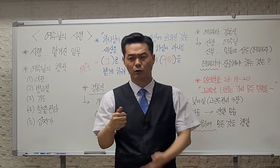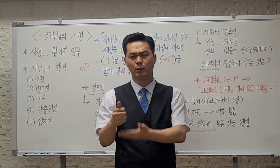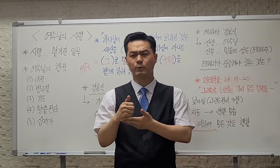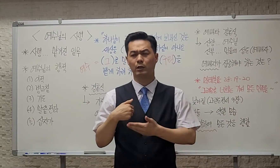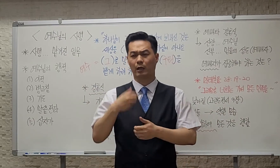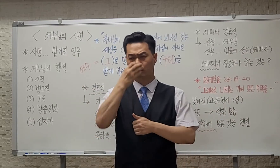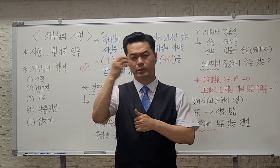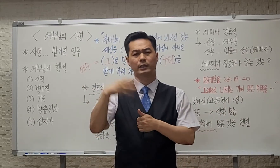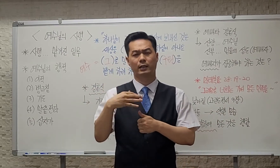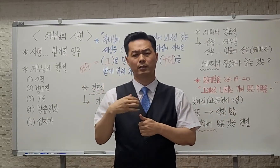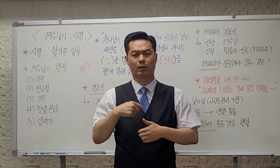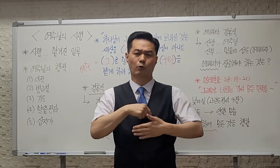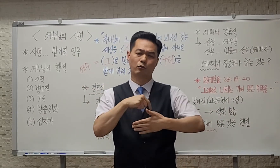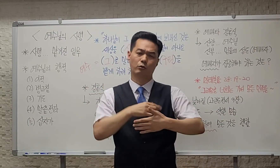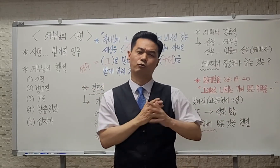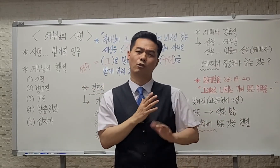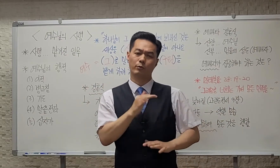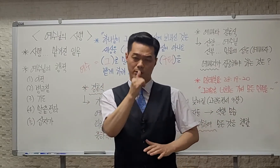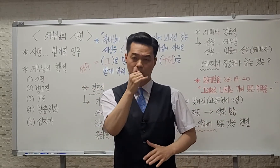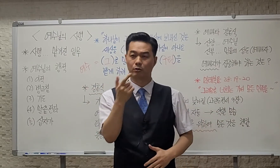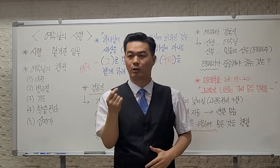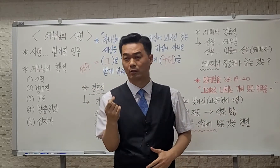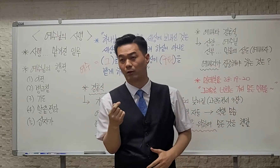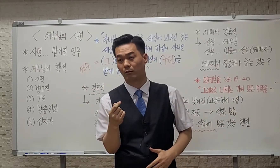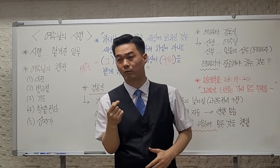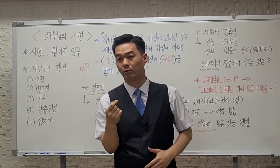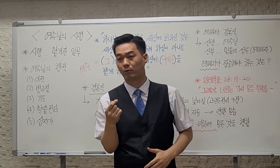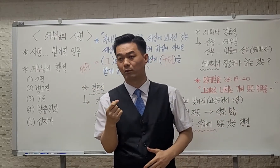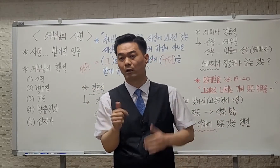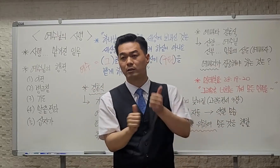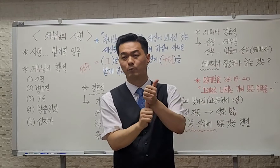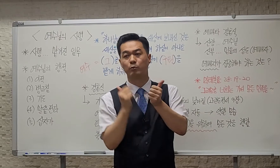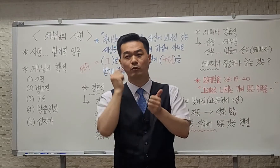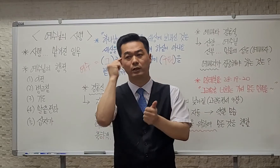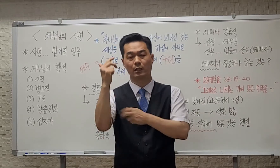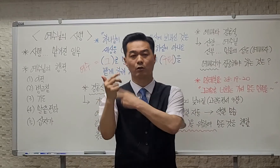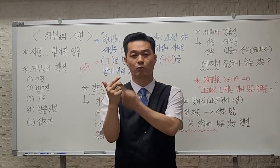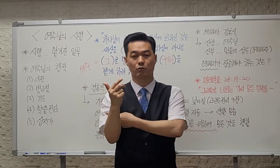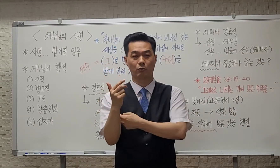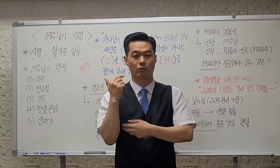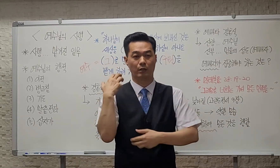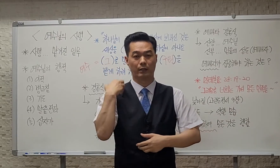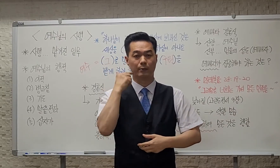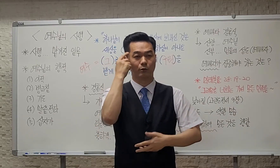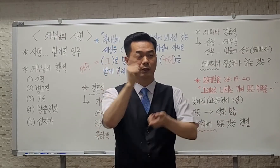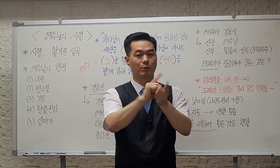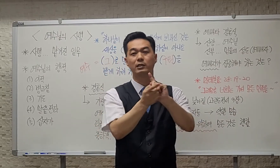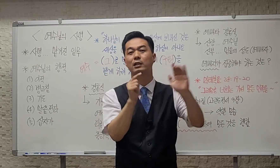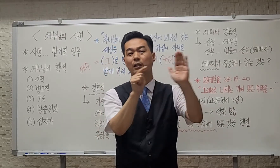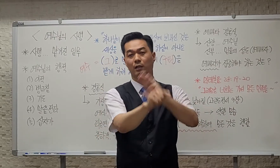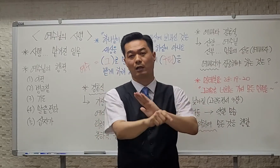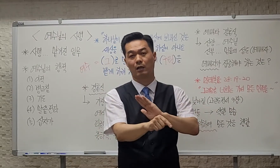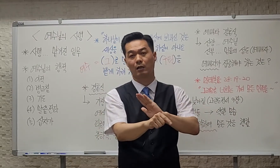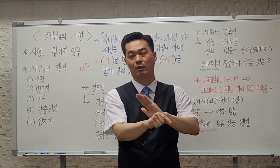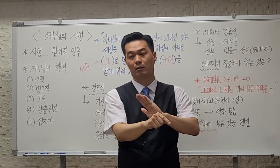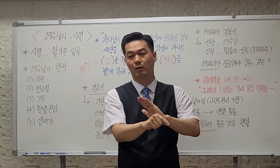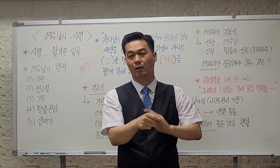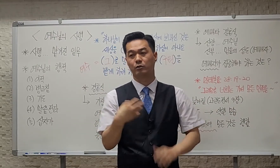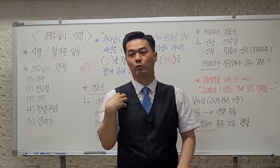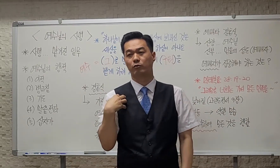손님들이 나를 무시하지 않을까 속으로 좀 두려움이 있었던 것 같아요. 그러니까 이제 부목사 자격으로 담임 목사님 대신 가니까 조금 부담이